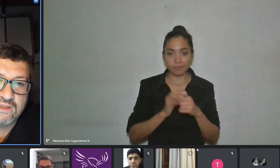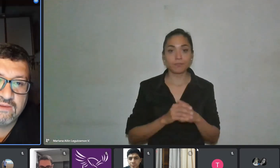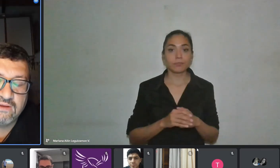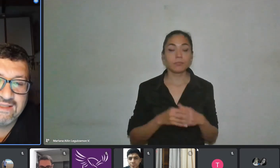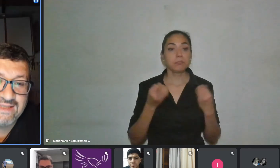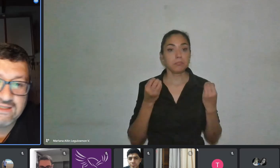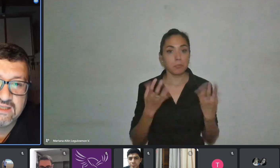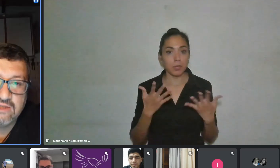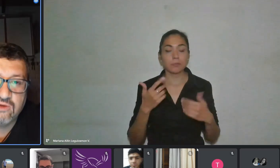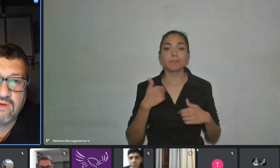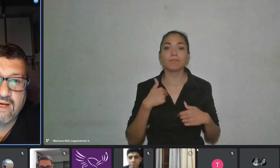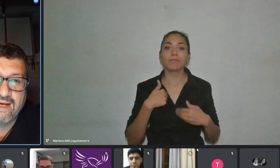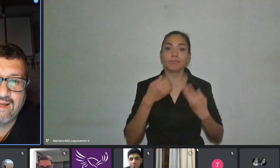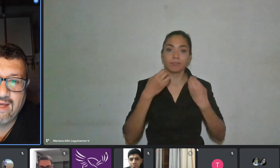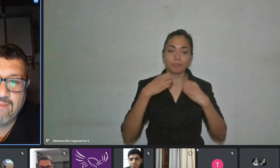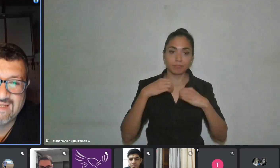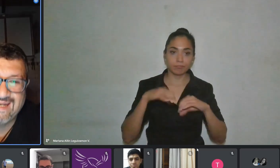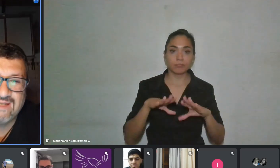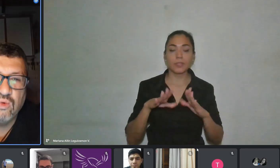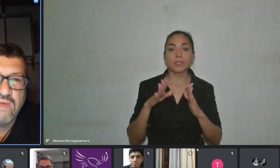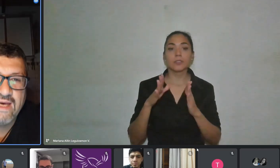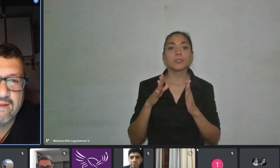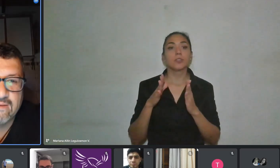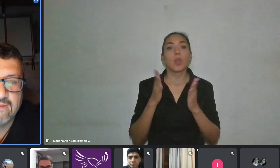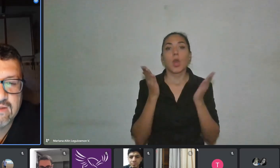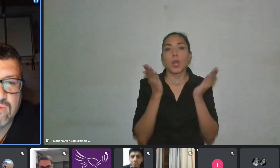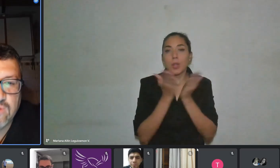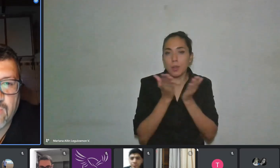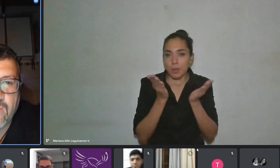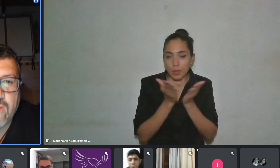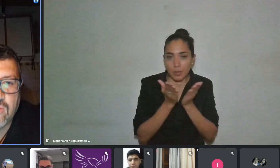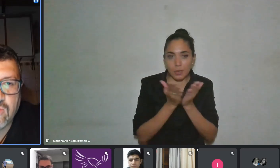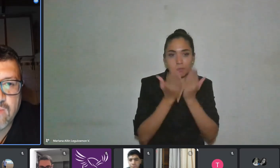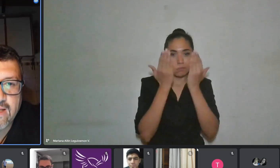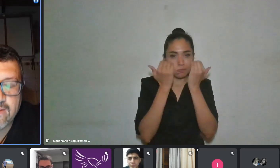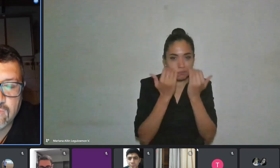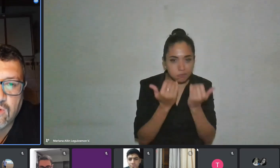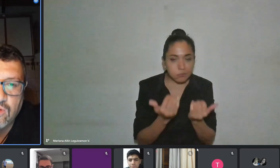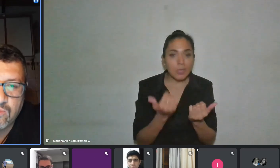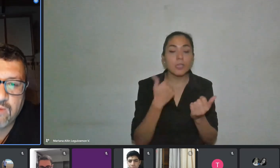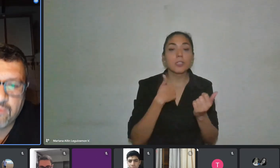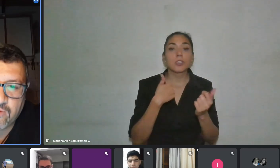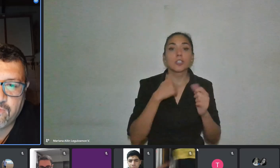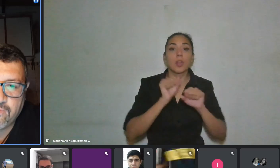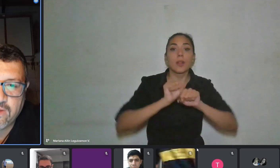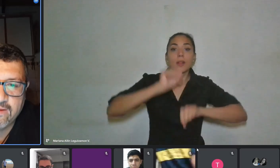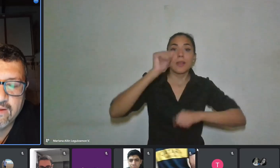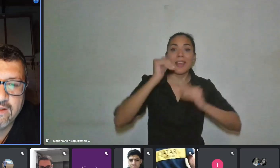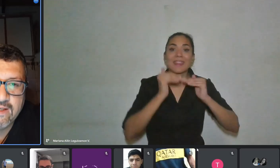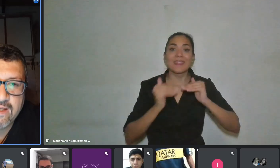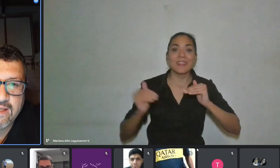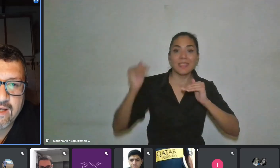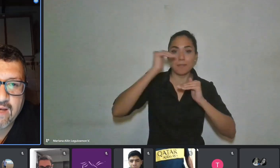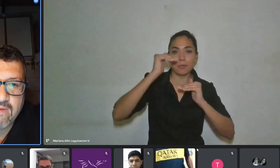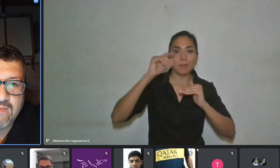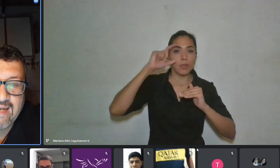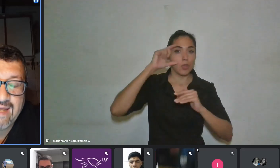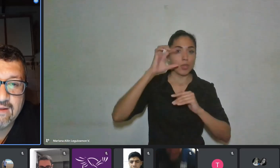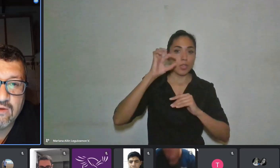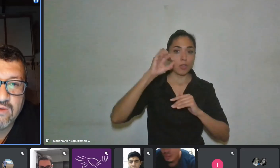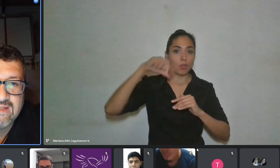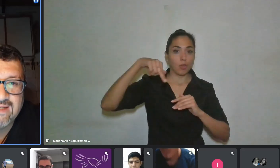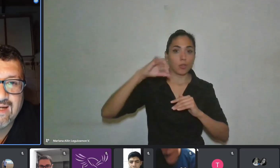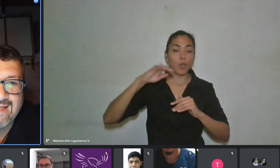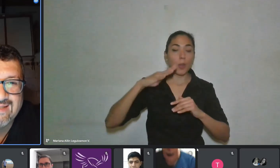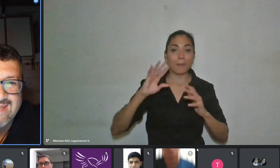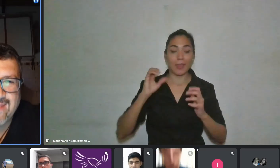meto de lleno a empezar a estudiar. Hice un diplomado en economía, de uno de mis profes fue Javier Milei,